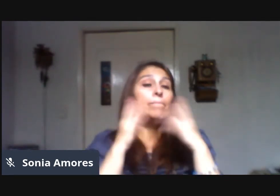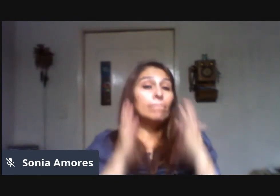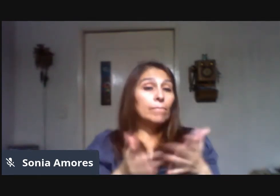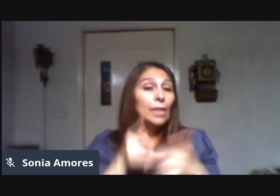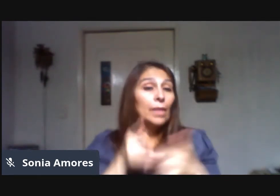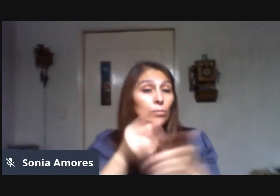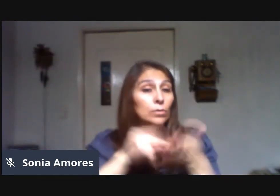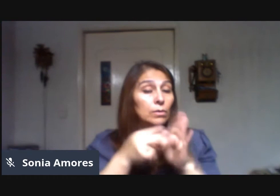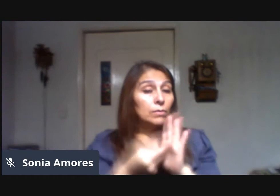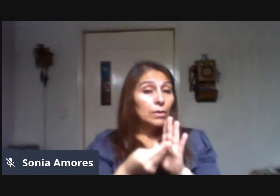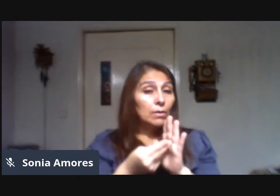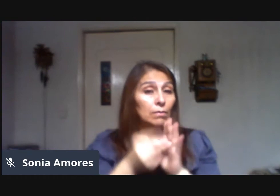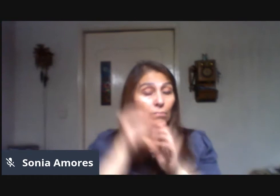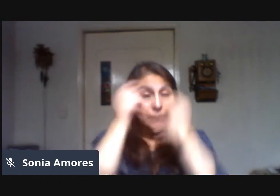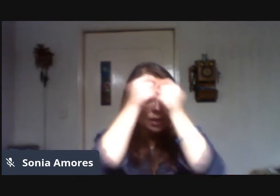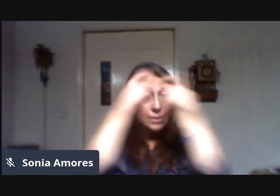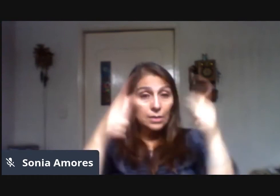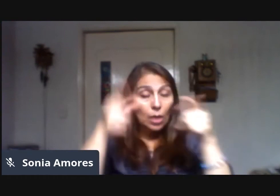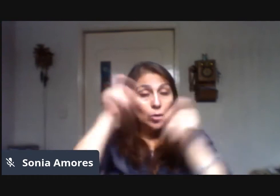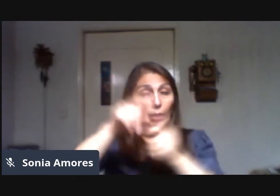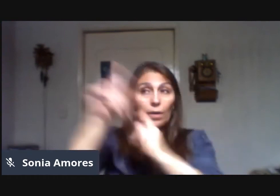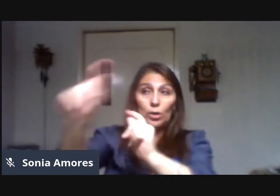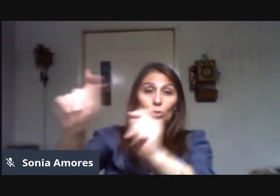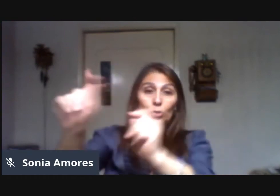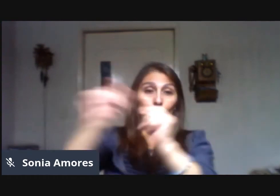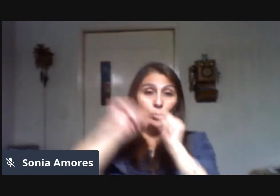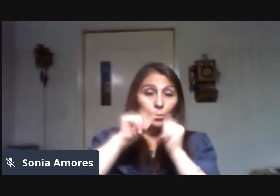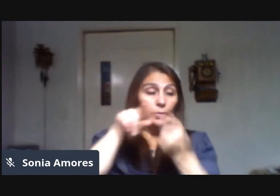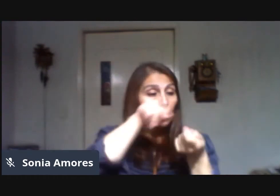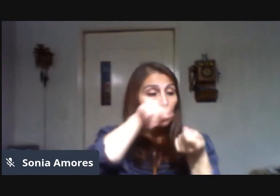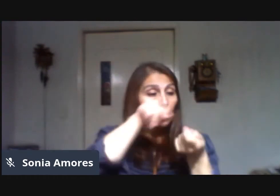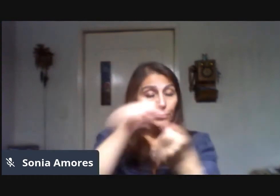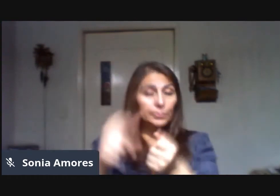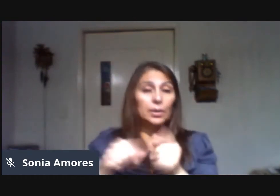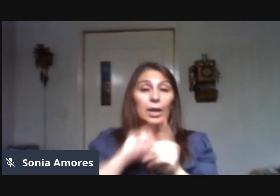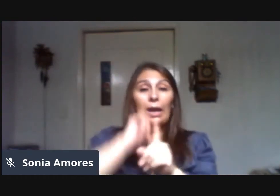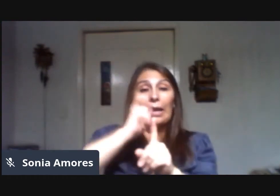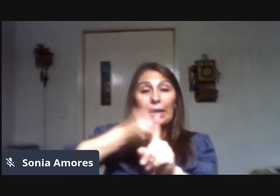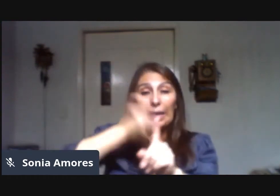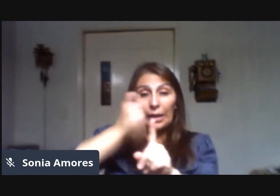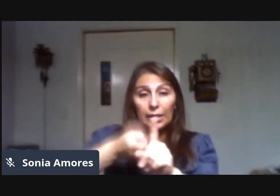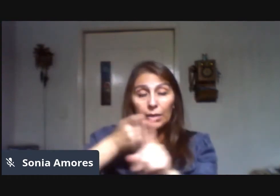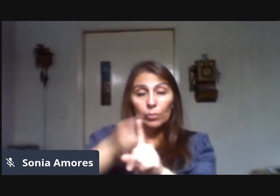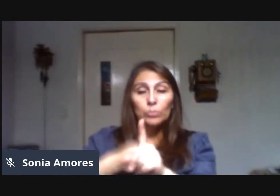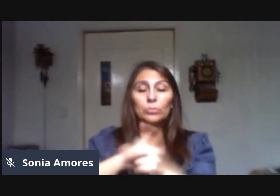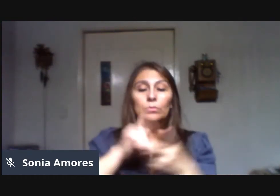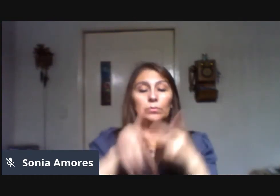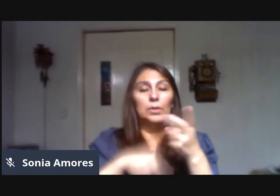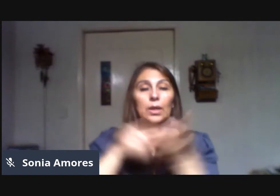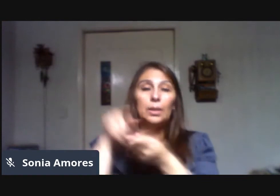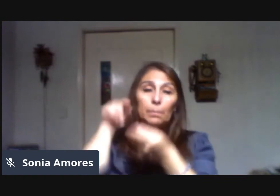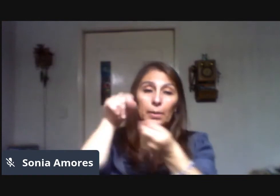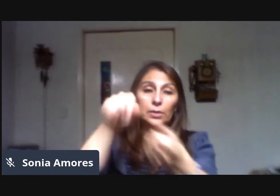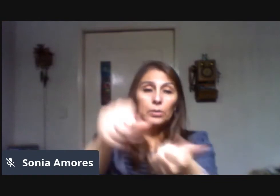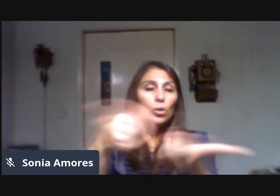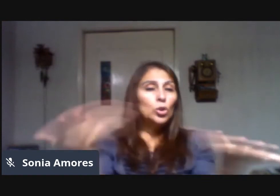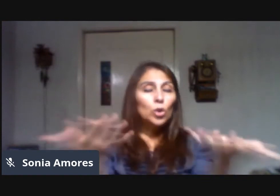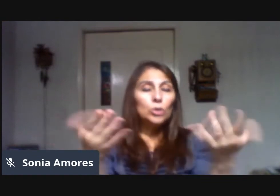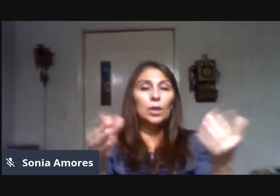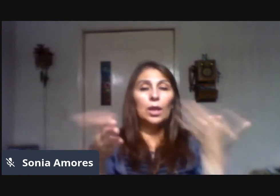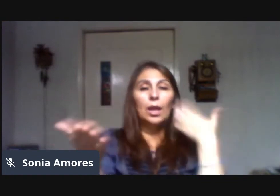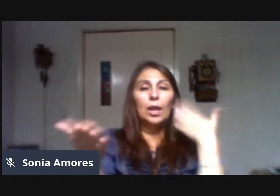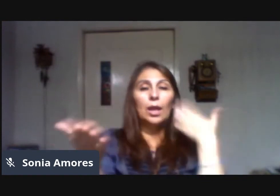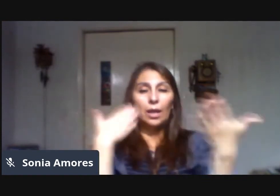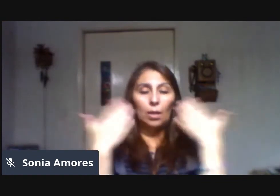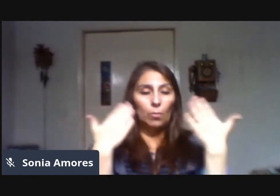subsidios, tienen que haber créditos, tienen que haber financiamientos, tiene que haber inversión en el campo. Pero inversión en el